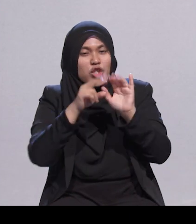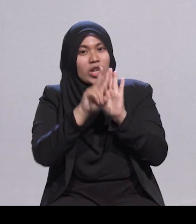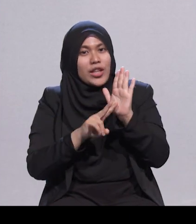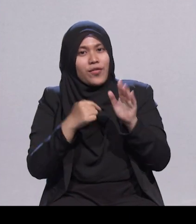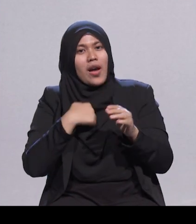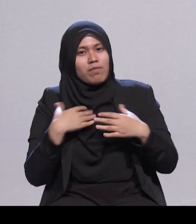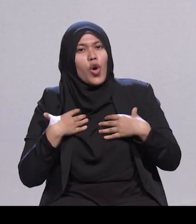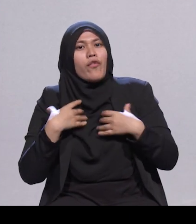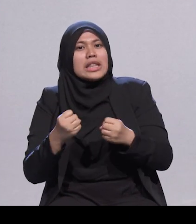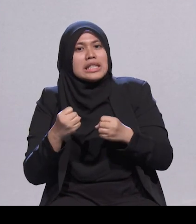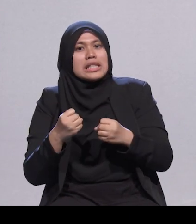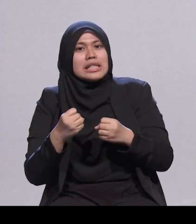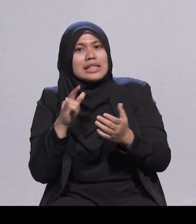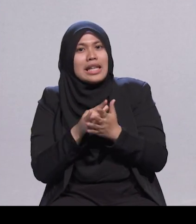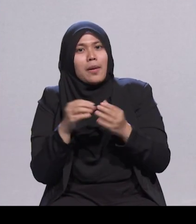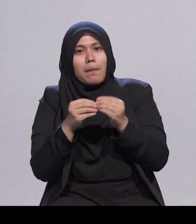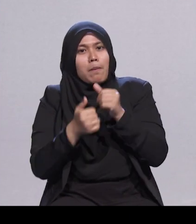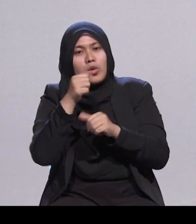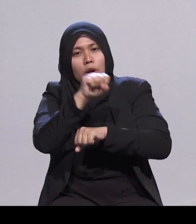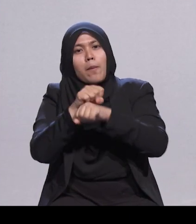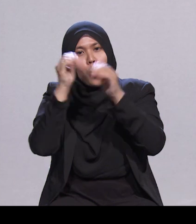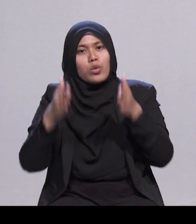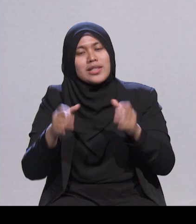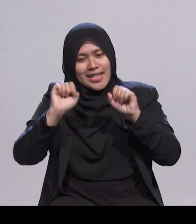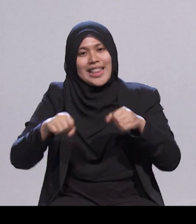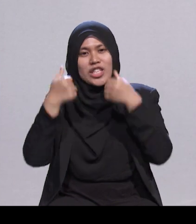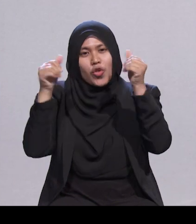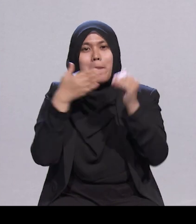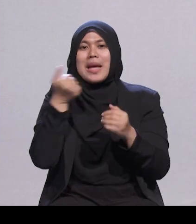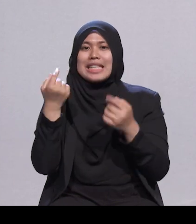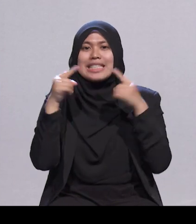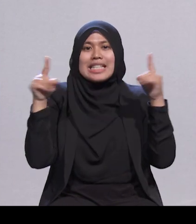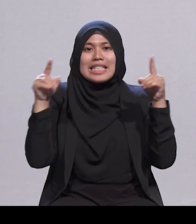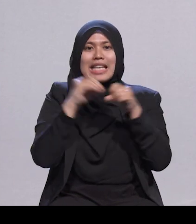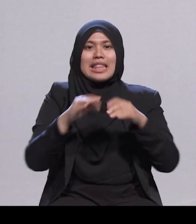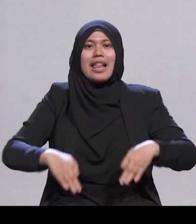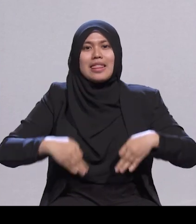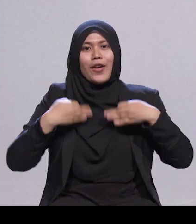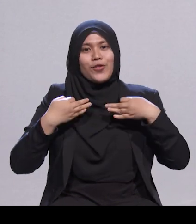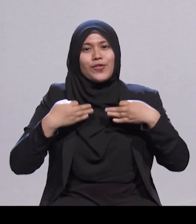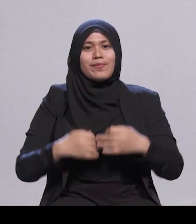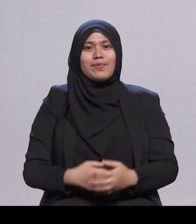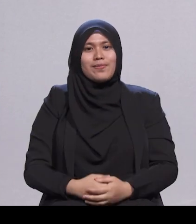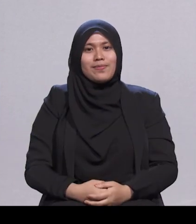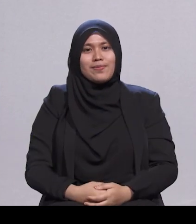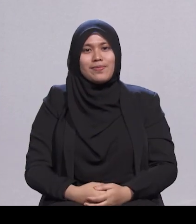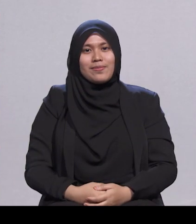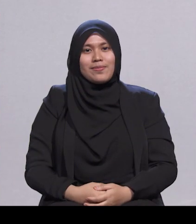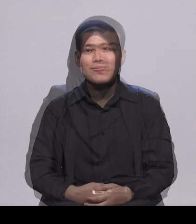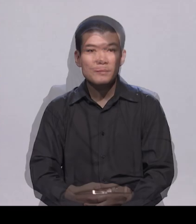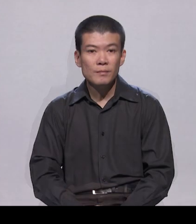rakyat kita dapat menjangkalkan kemajuan yang lebih baik dalam kehidupan mereka. Dengan